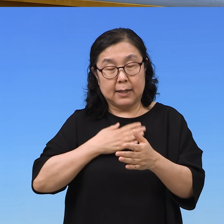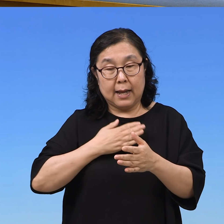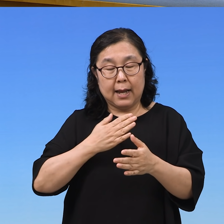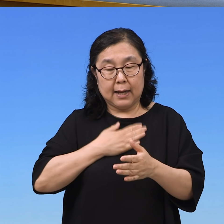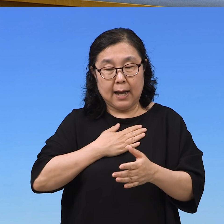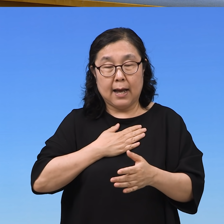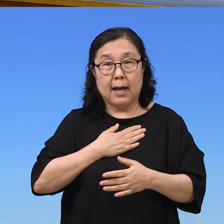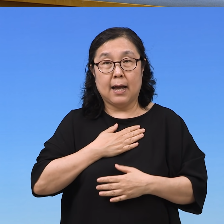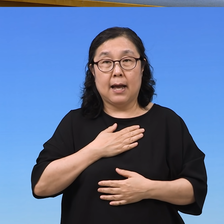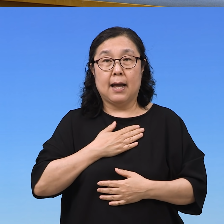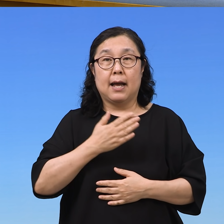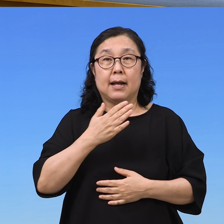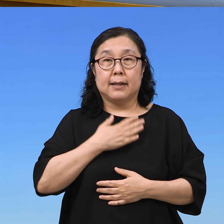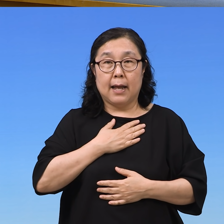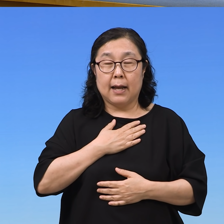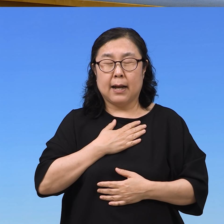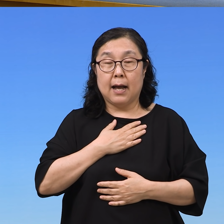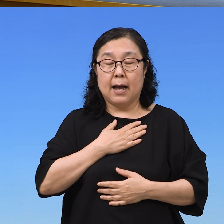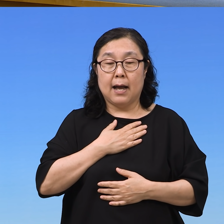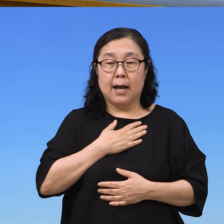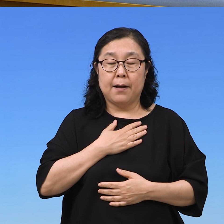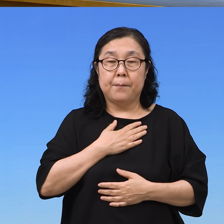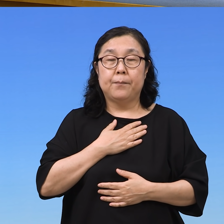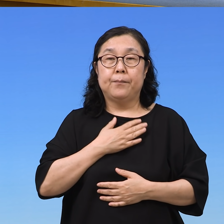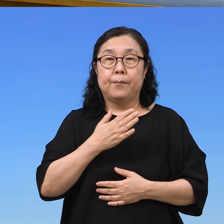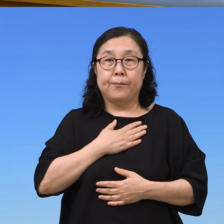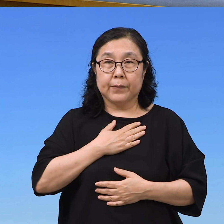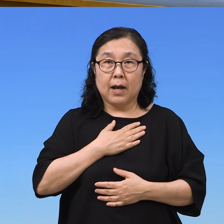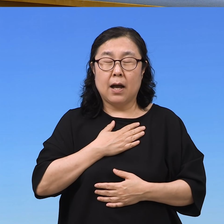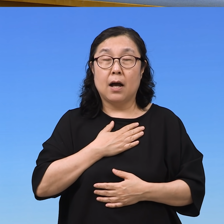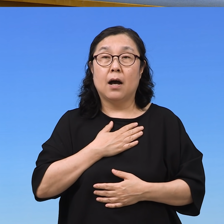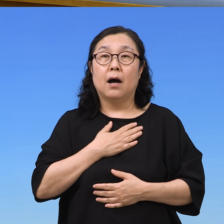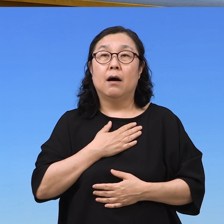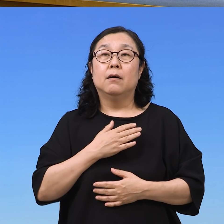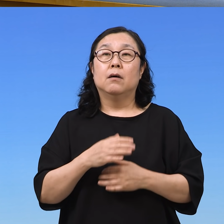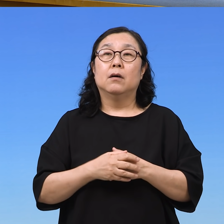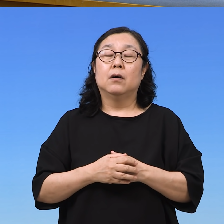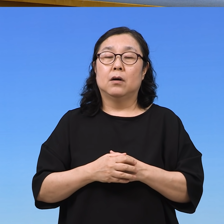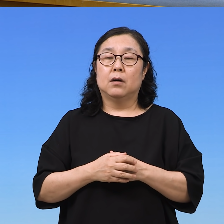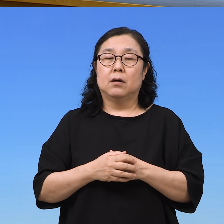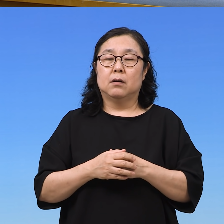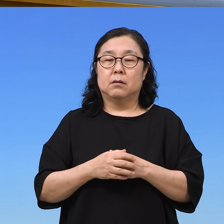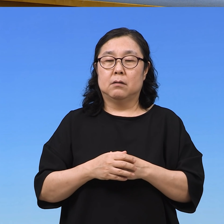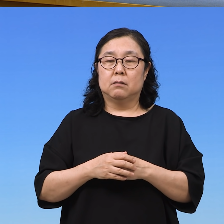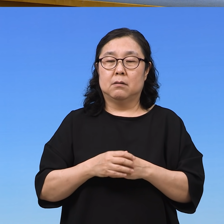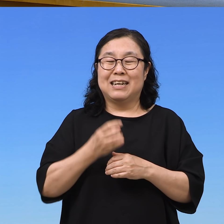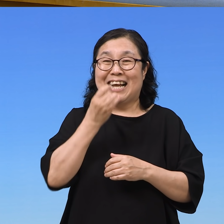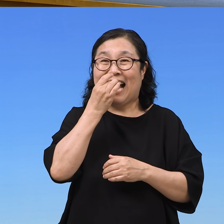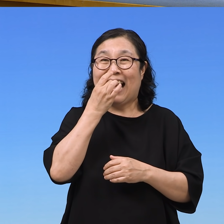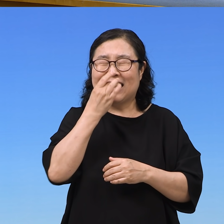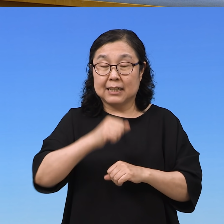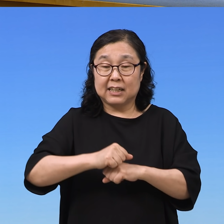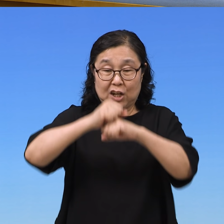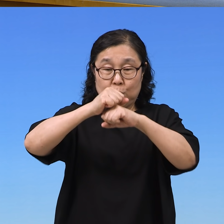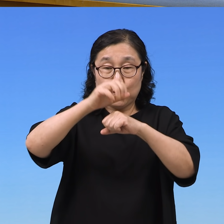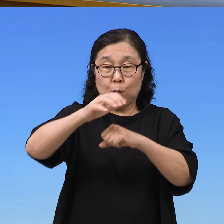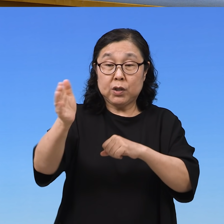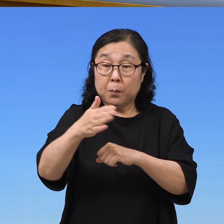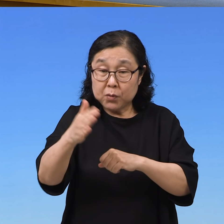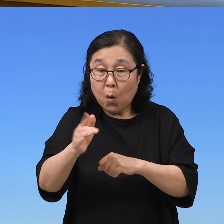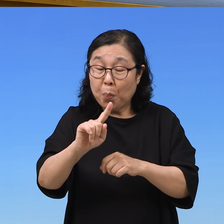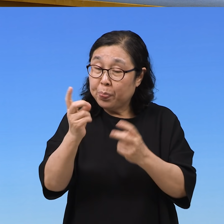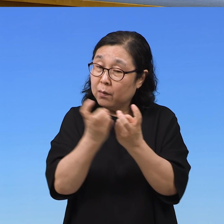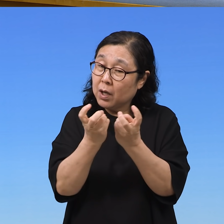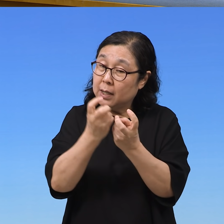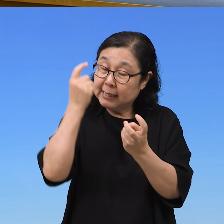이르되 내가, 왜 이 굵은 표시를 안 했네? 심중에 생각하여 이르되 내가 곡식 쌓아둘 곳이 없으니